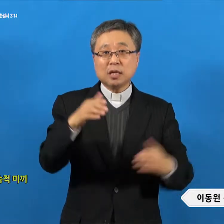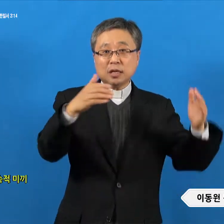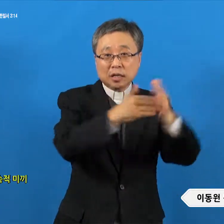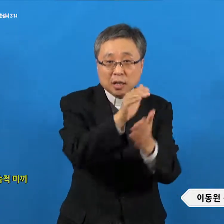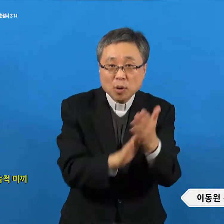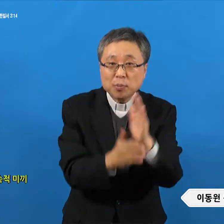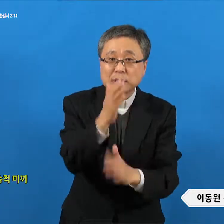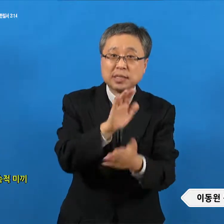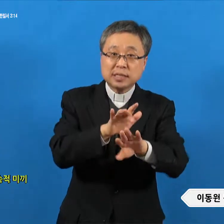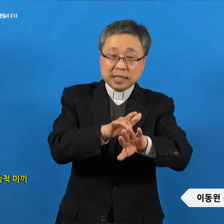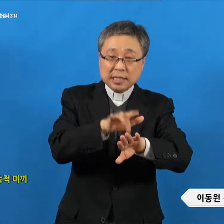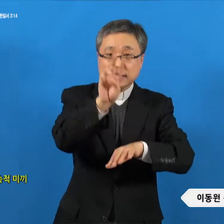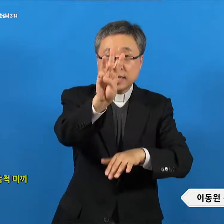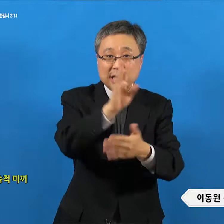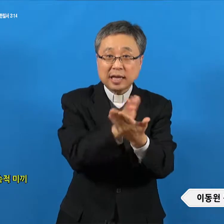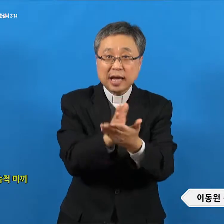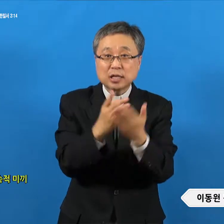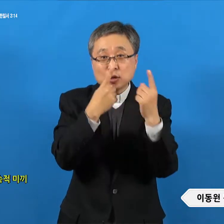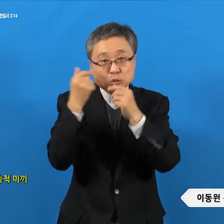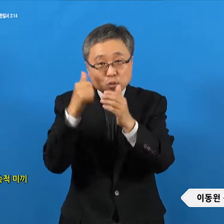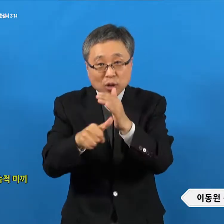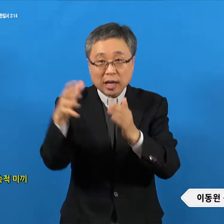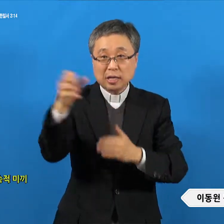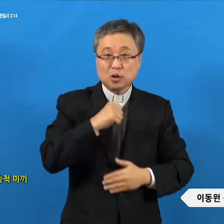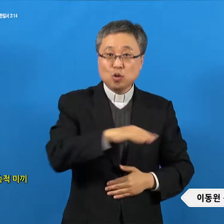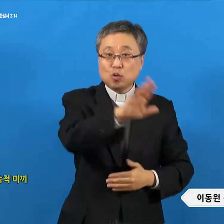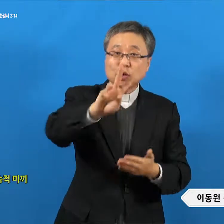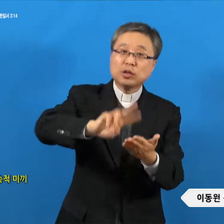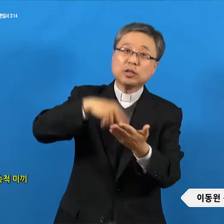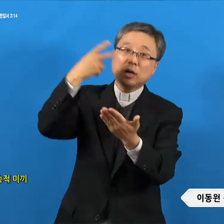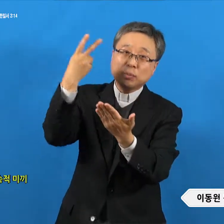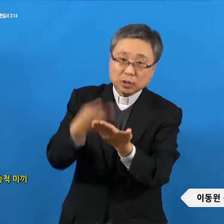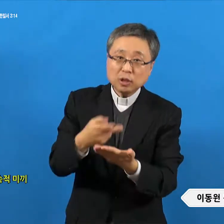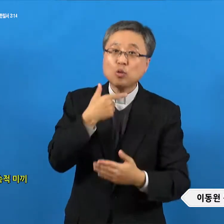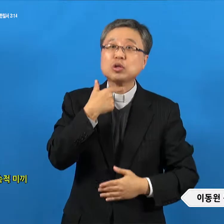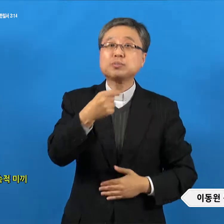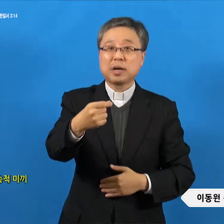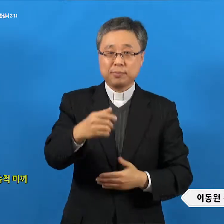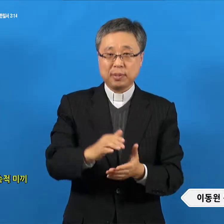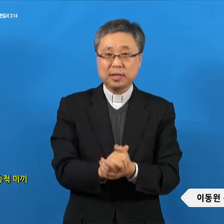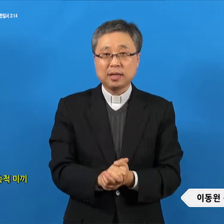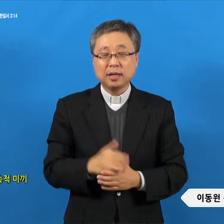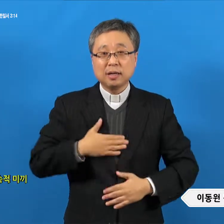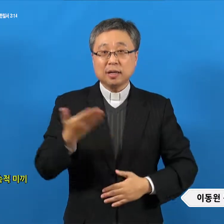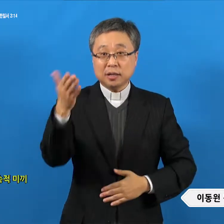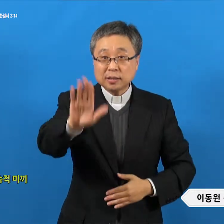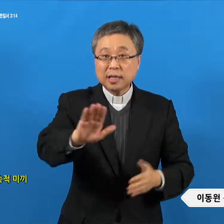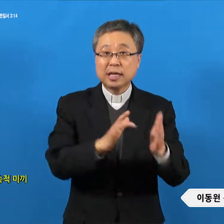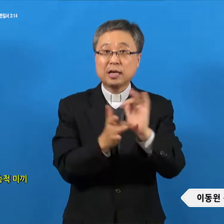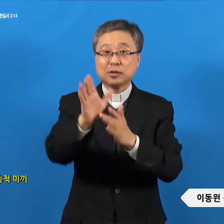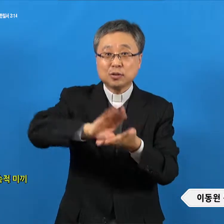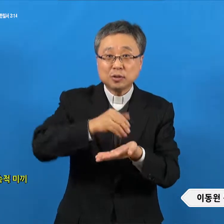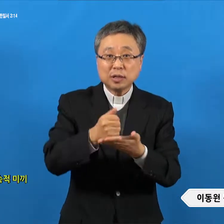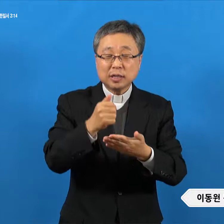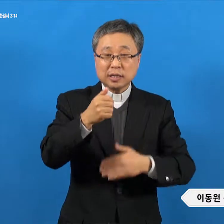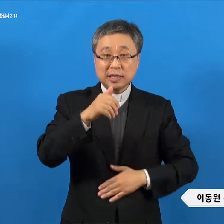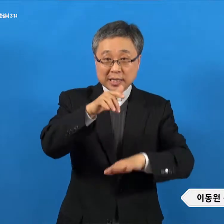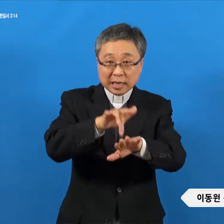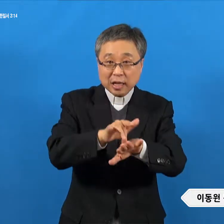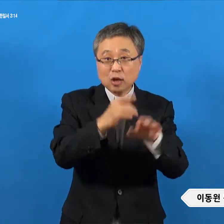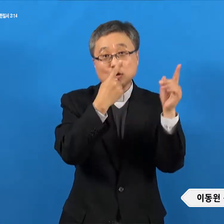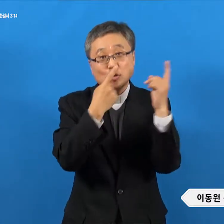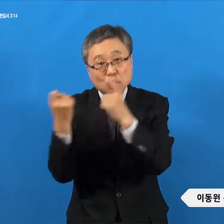끊임없이 사탄은 이 세 가지 미끼를 가지고 와서 우리를 넘어뜨리고자 합니다. 그런데 예수님은 이런 사탄의